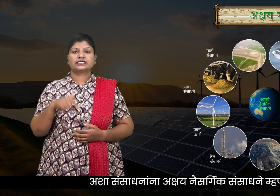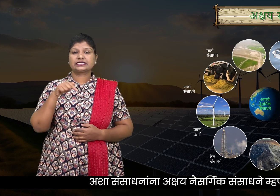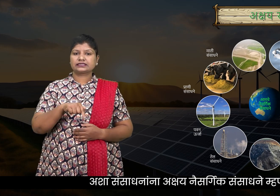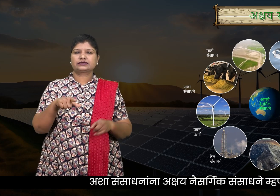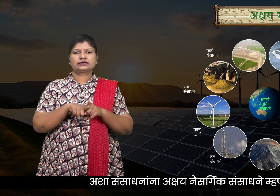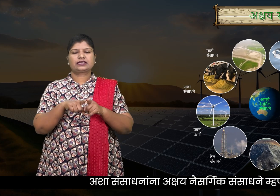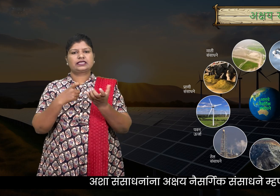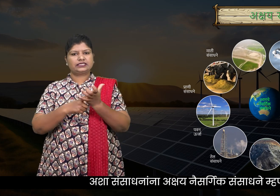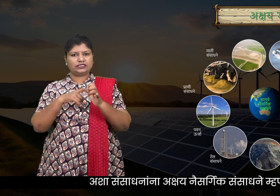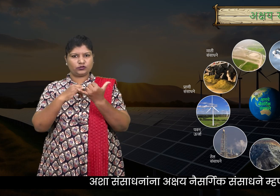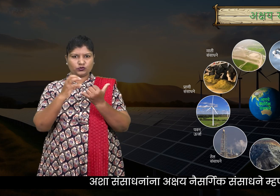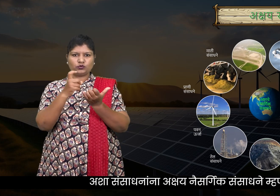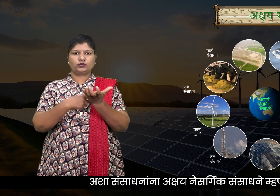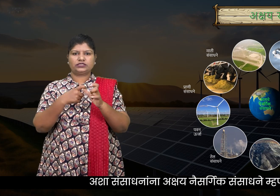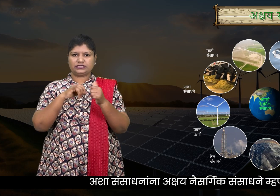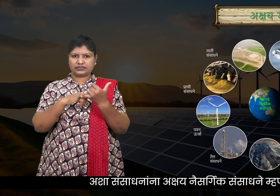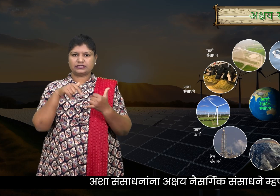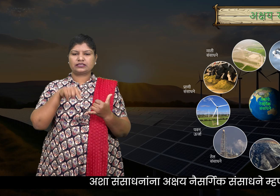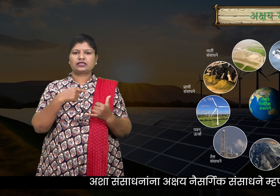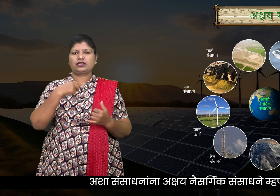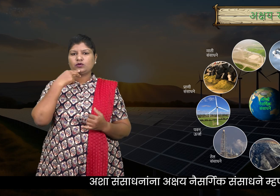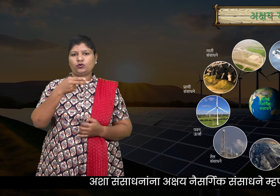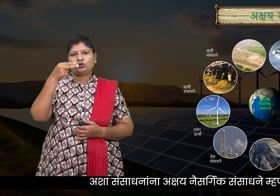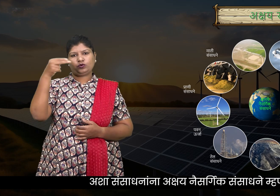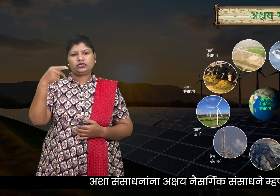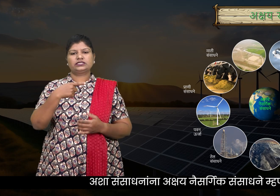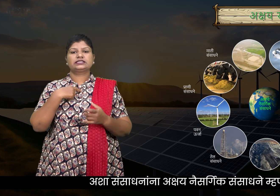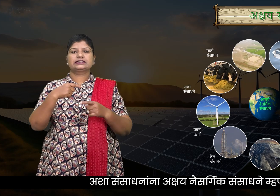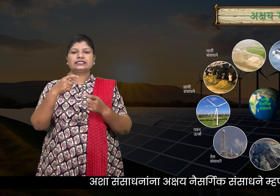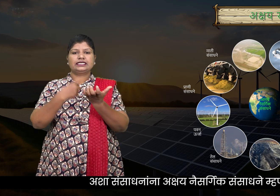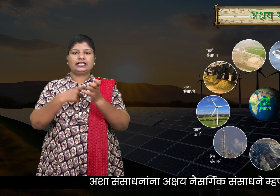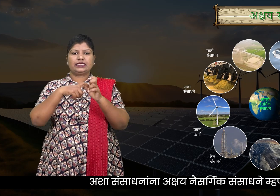अशा संसाधनांना अक्षय नैसर्गिक संसाधने म्हणतात.